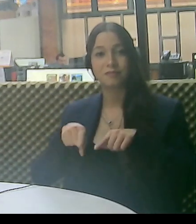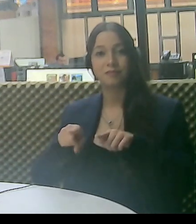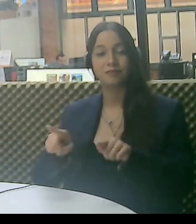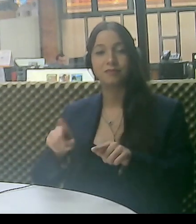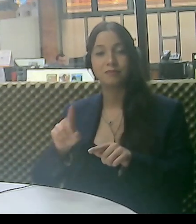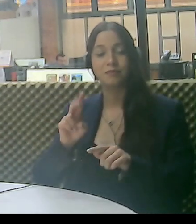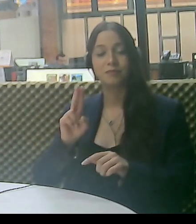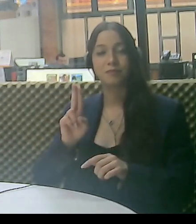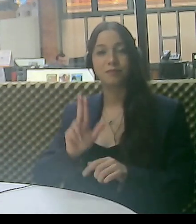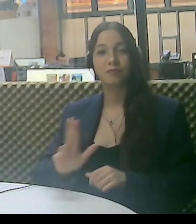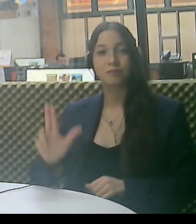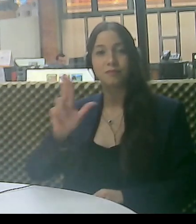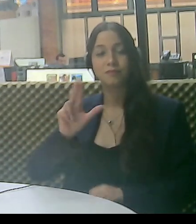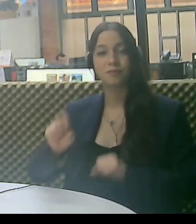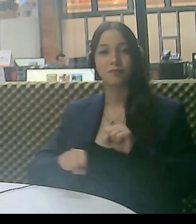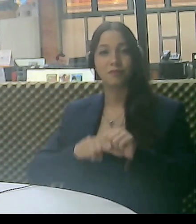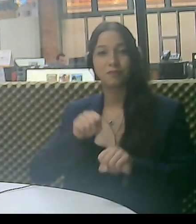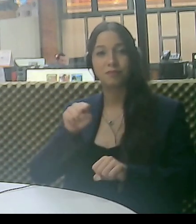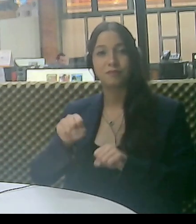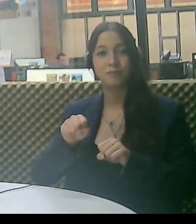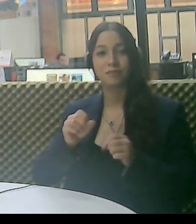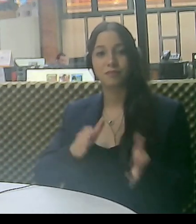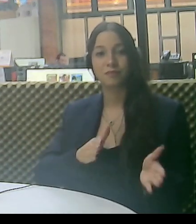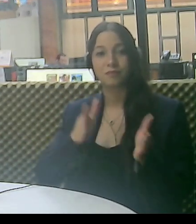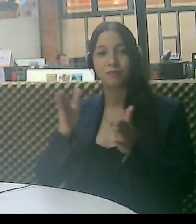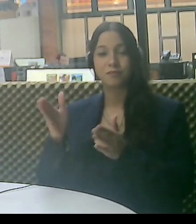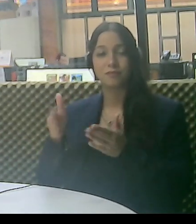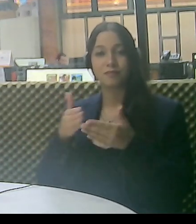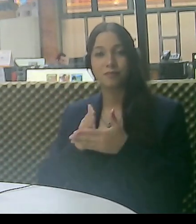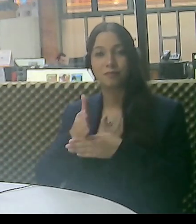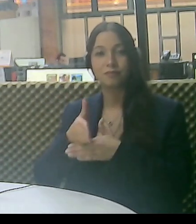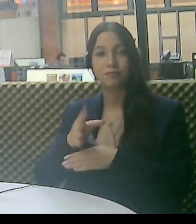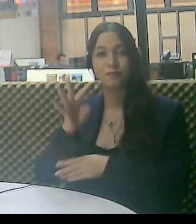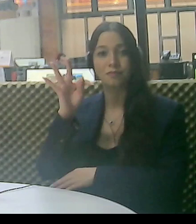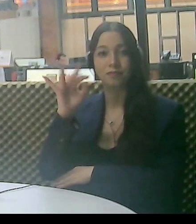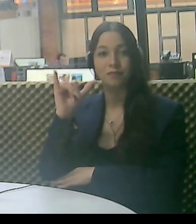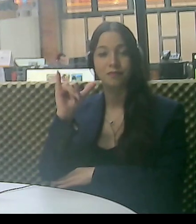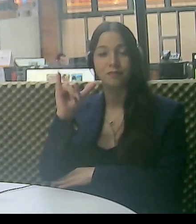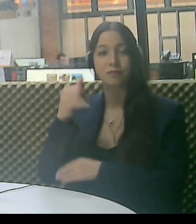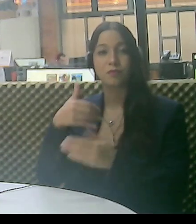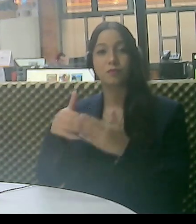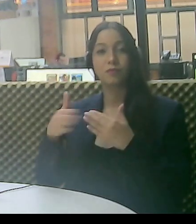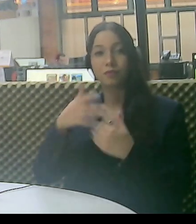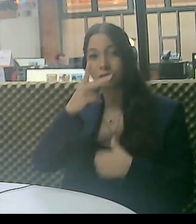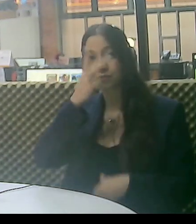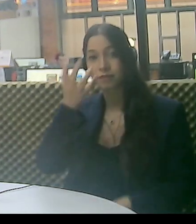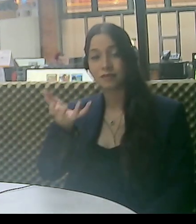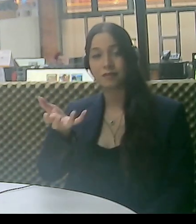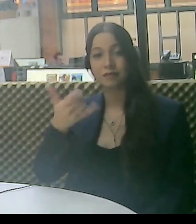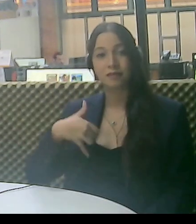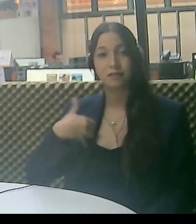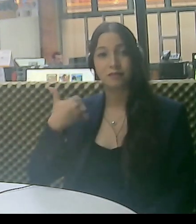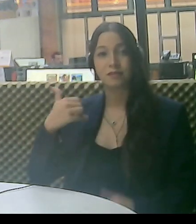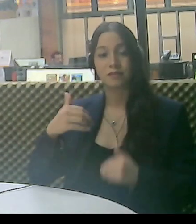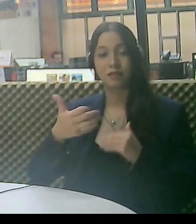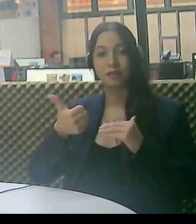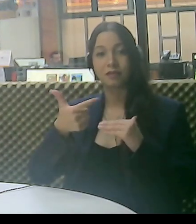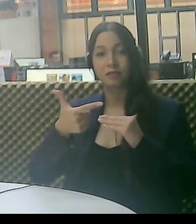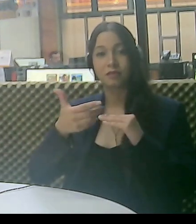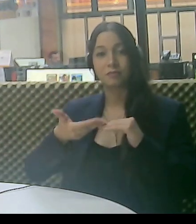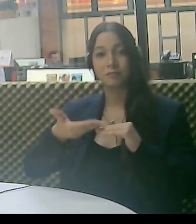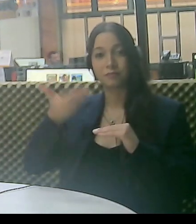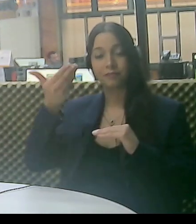pelo UD Bike Parks é feito ao lado da portaria do bairro Tibere, por qualquer pessoa com idade mínima de 12